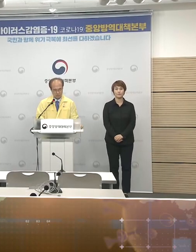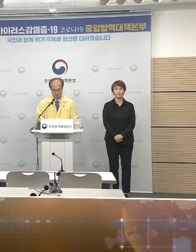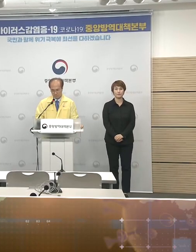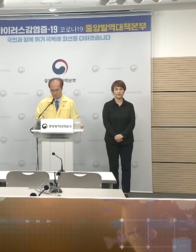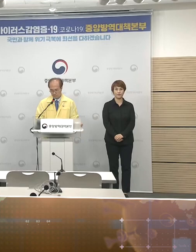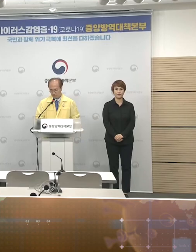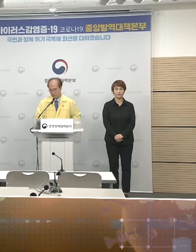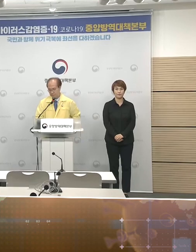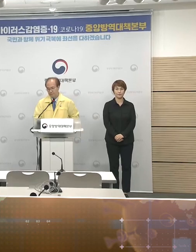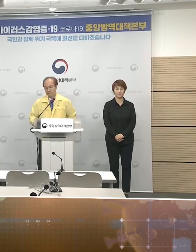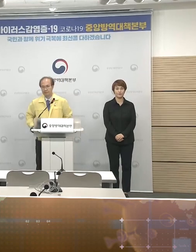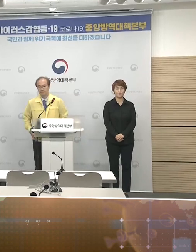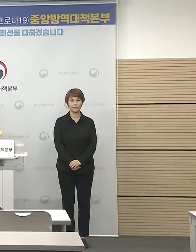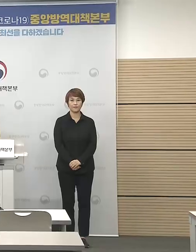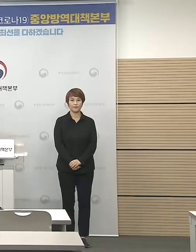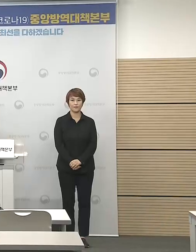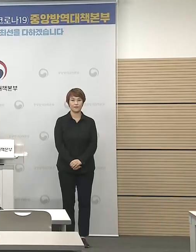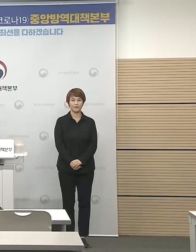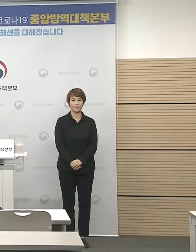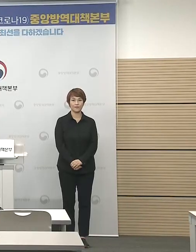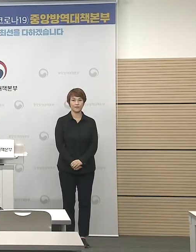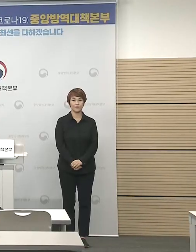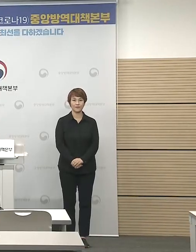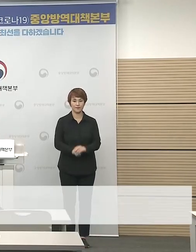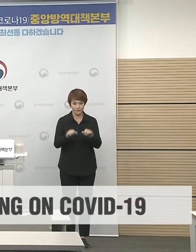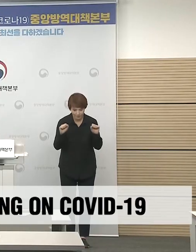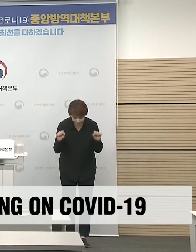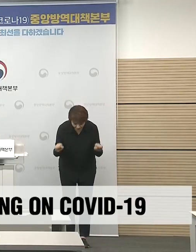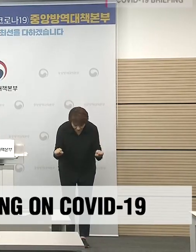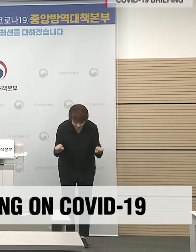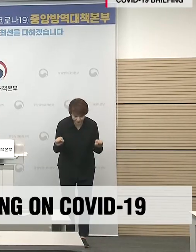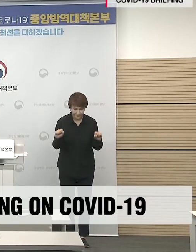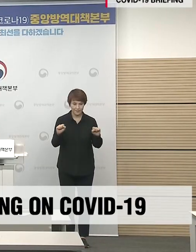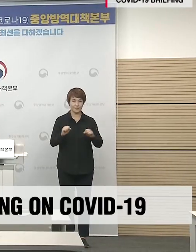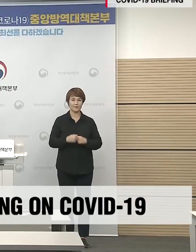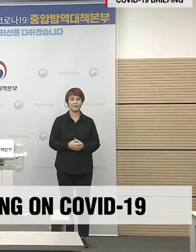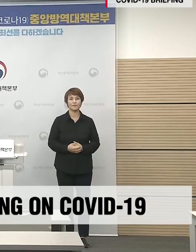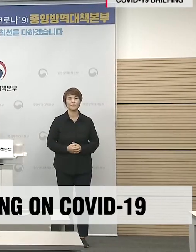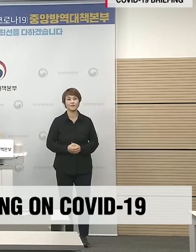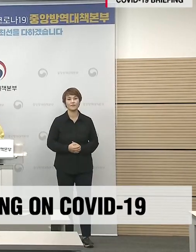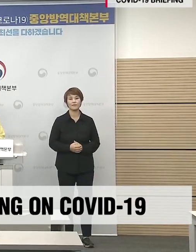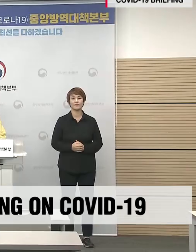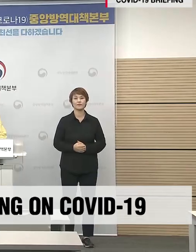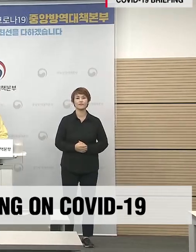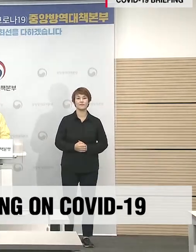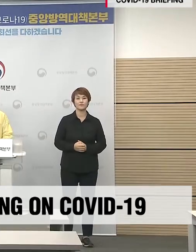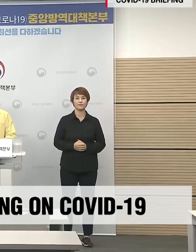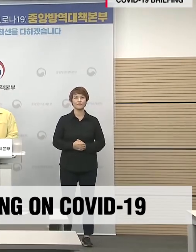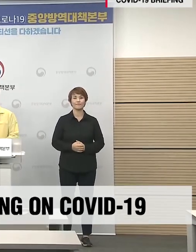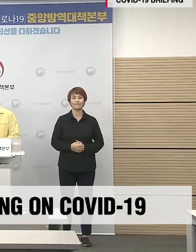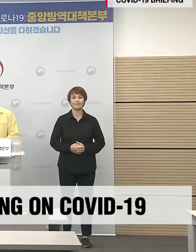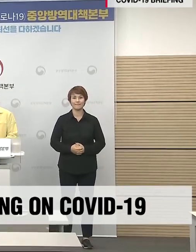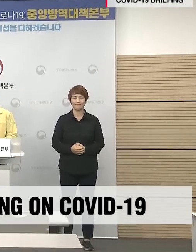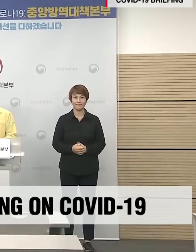Kwon-soa. 먼저 권준욱 부본부장 설명이 있겠습니다. First, here is Deputy Director 권준욱 with the briefing.